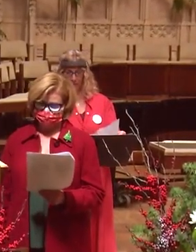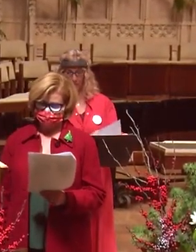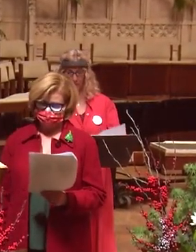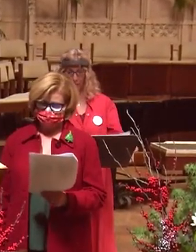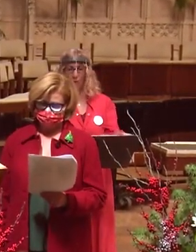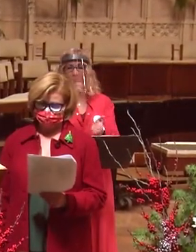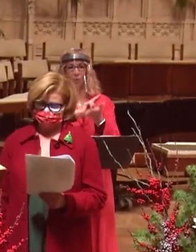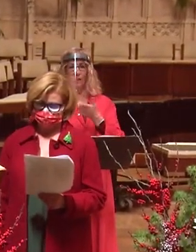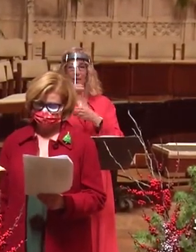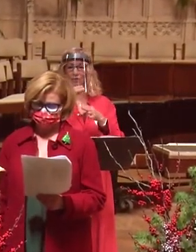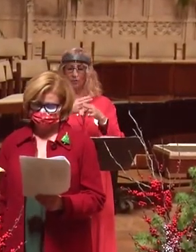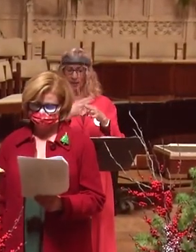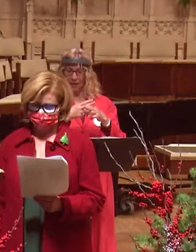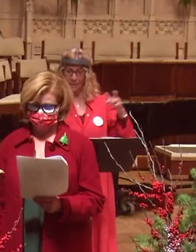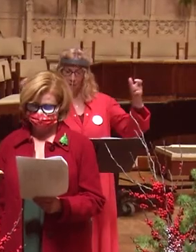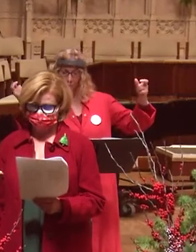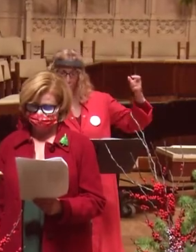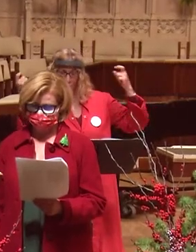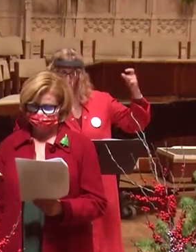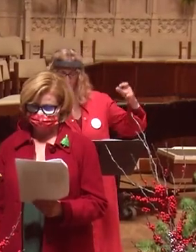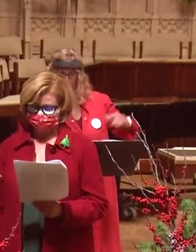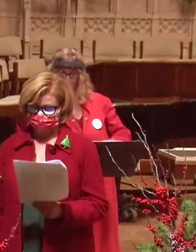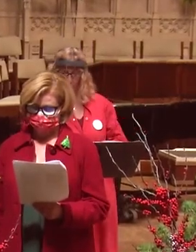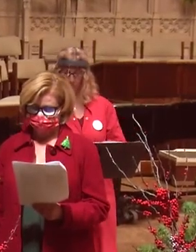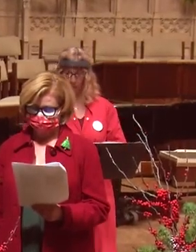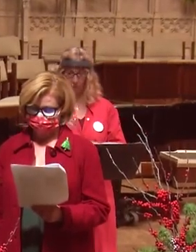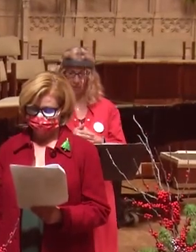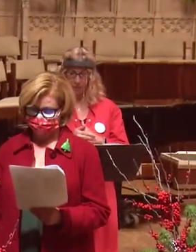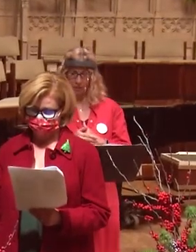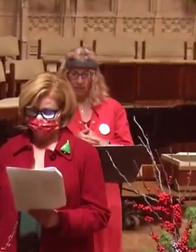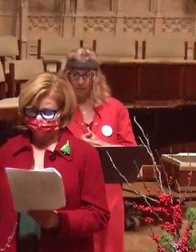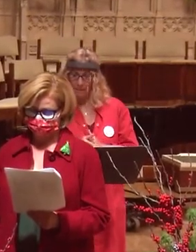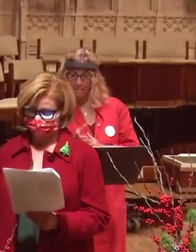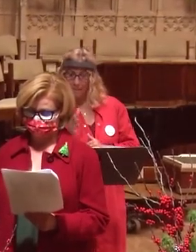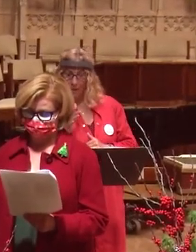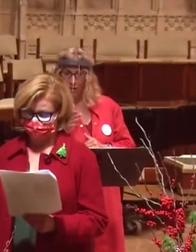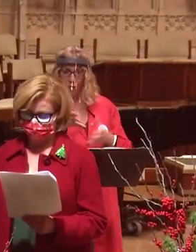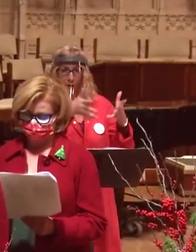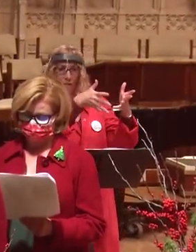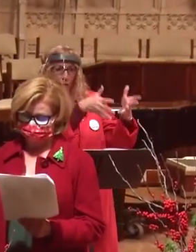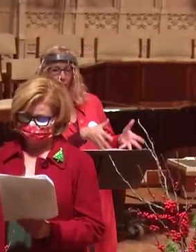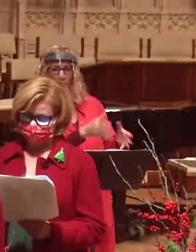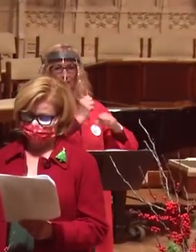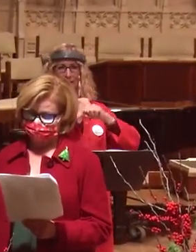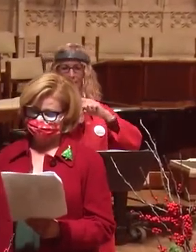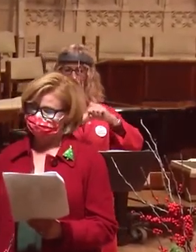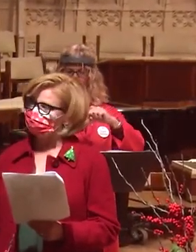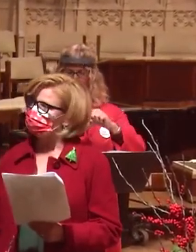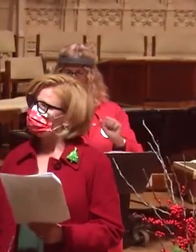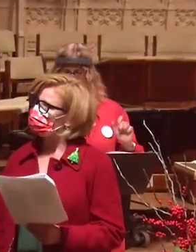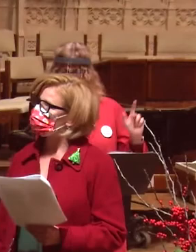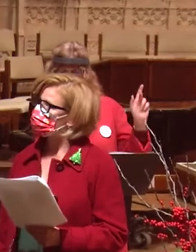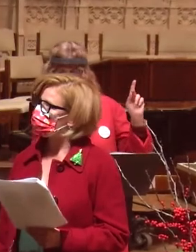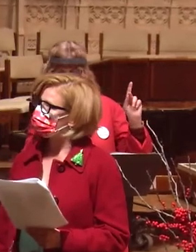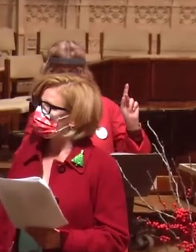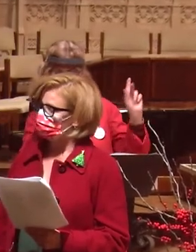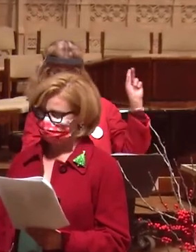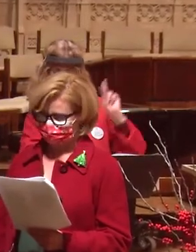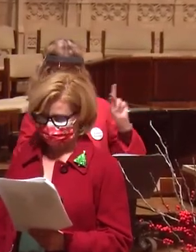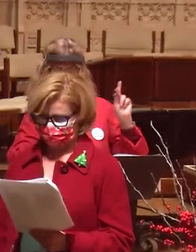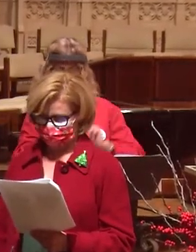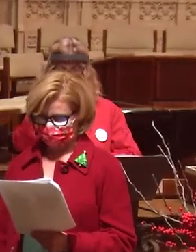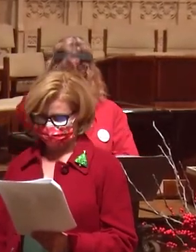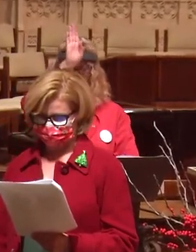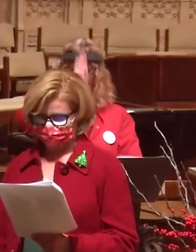name. Rejoice before her. Mother of orphans and defender of widows is God in her holy